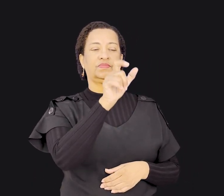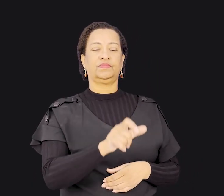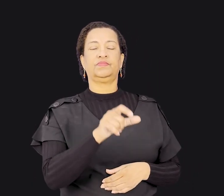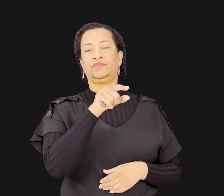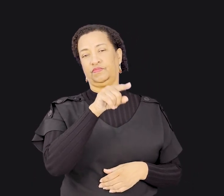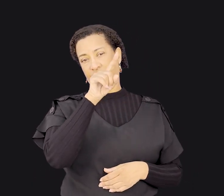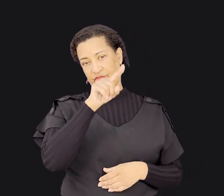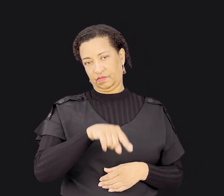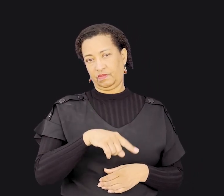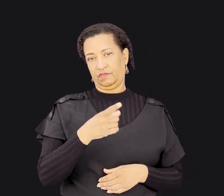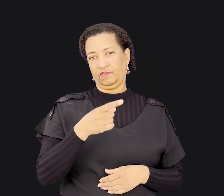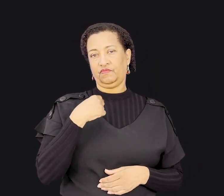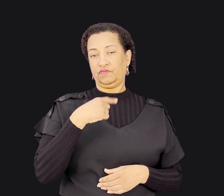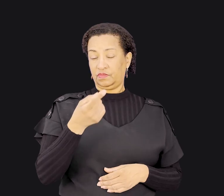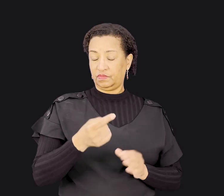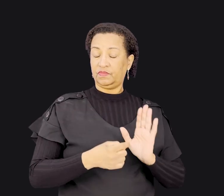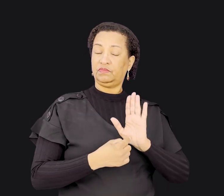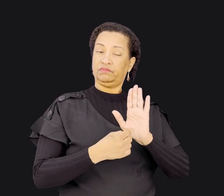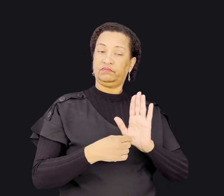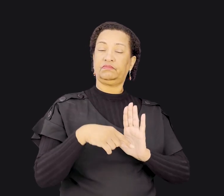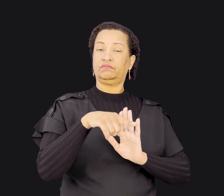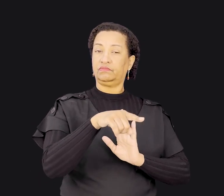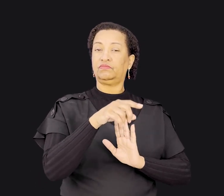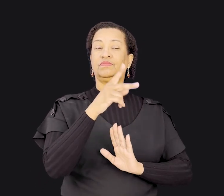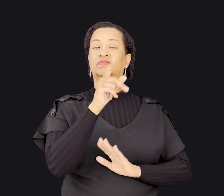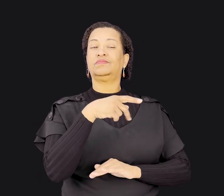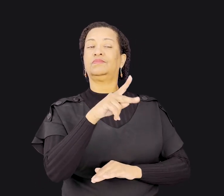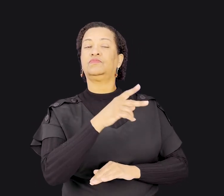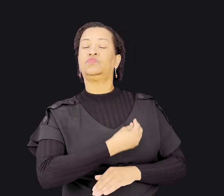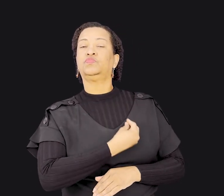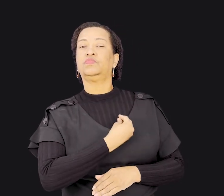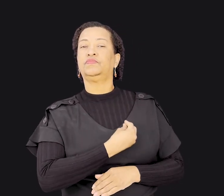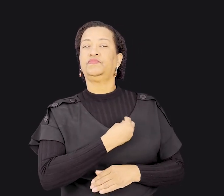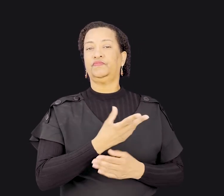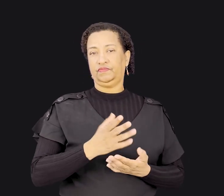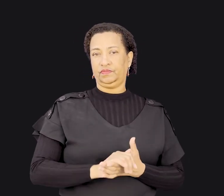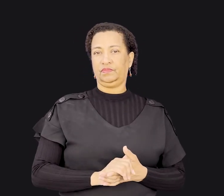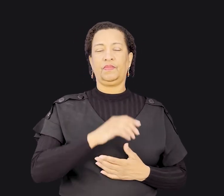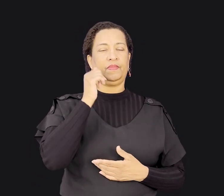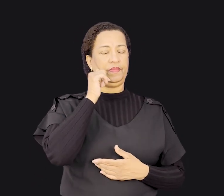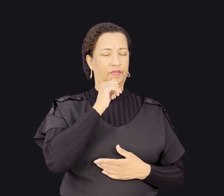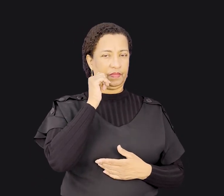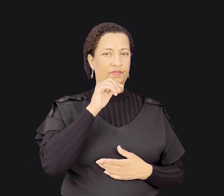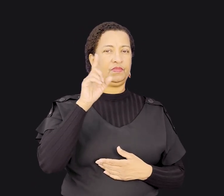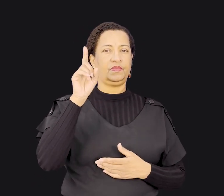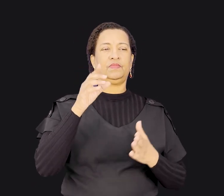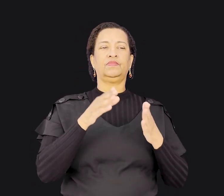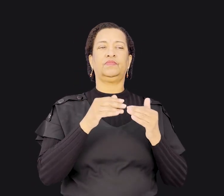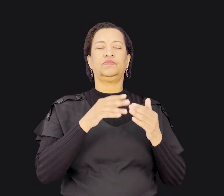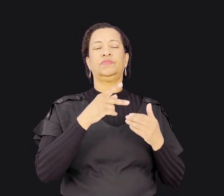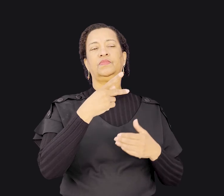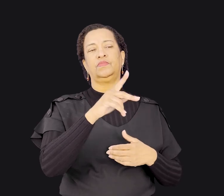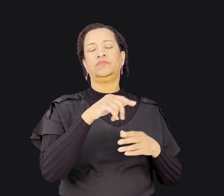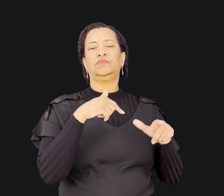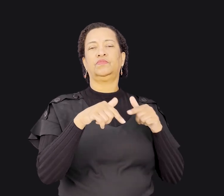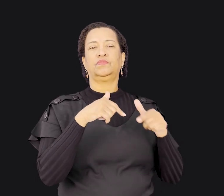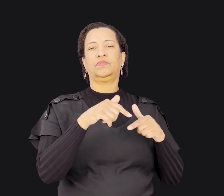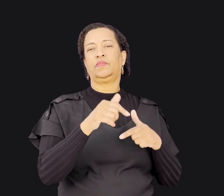é. Você terá que prestar contas a Deus apenas de você mesmo. Para a mulher, Deus pedirá contas da atuação dela como